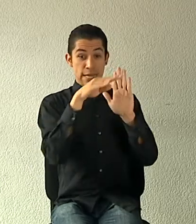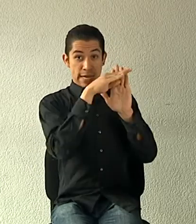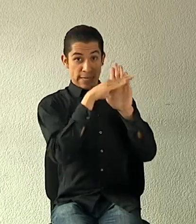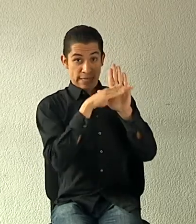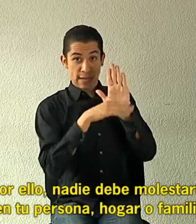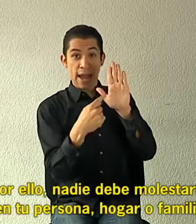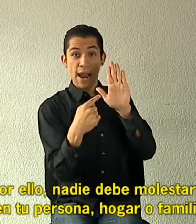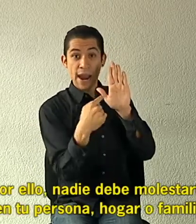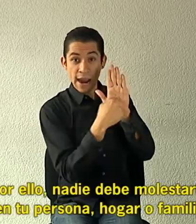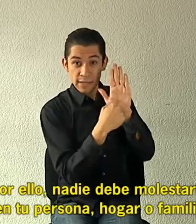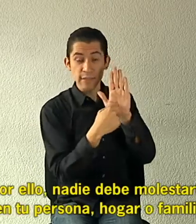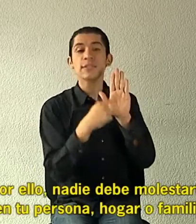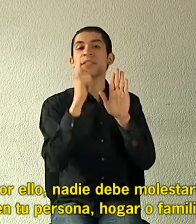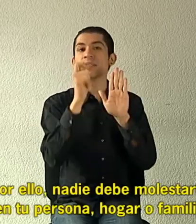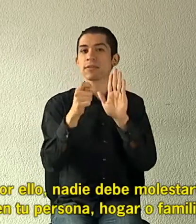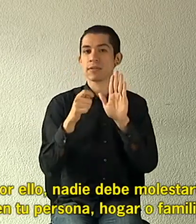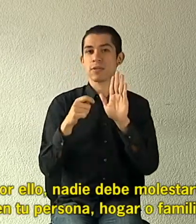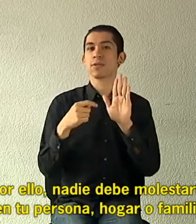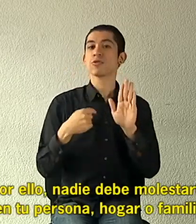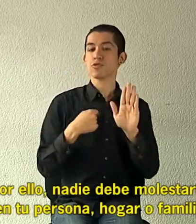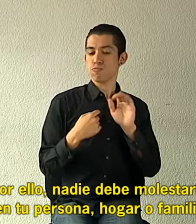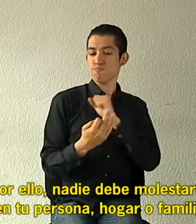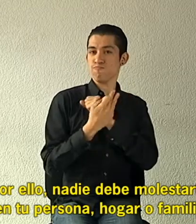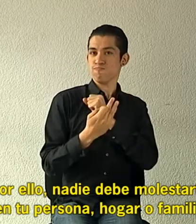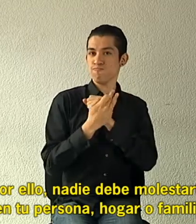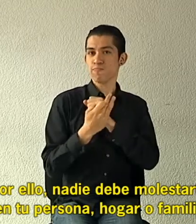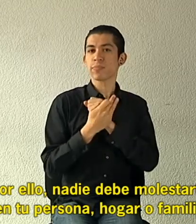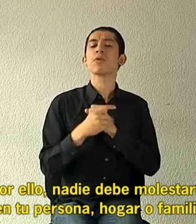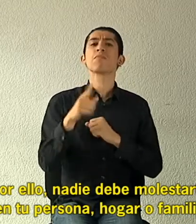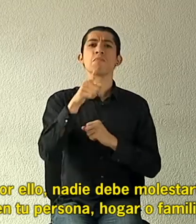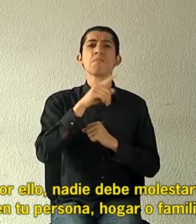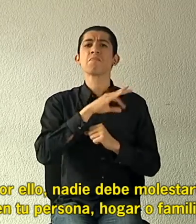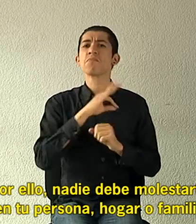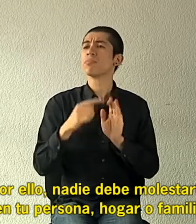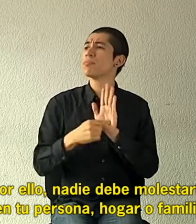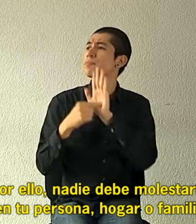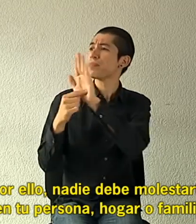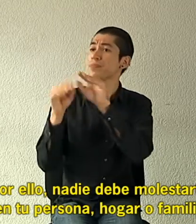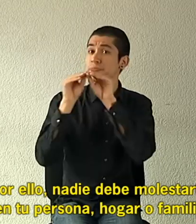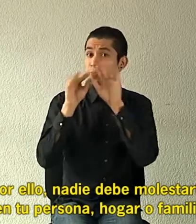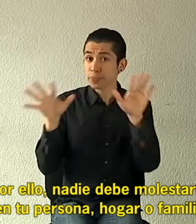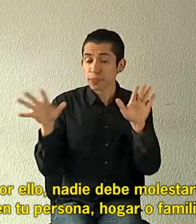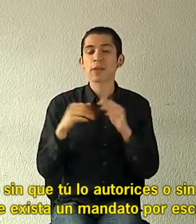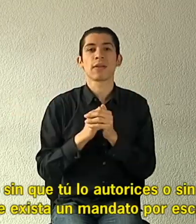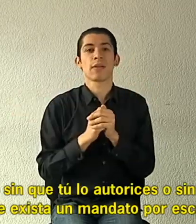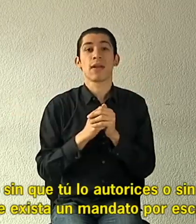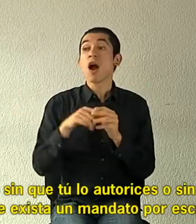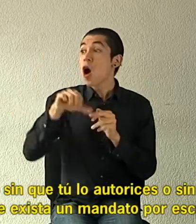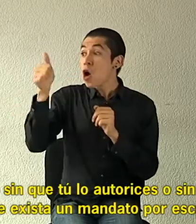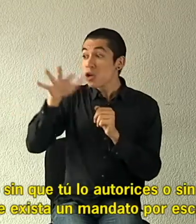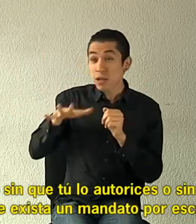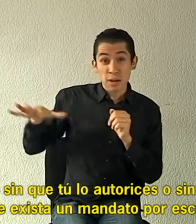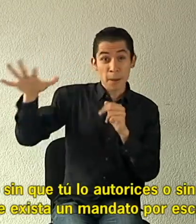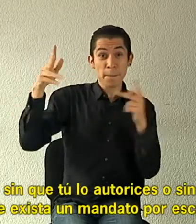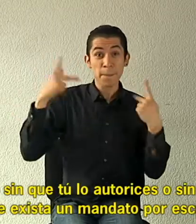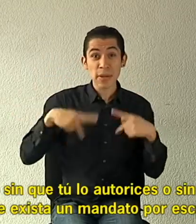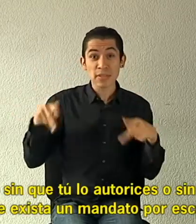por ello nadie debe molestarse en tu persona hogar o familia sin que tú lo autorice o sin que